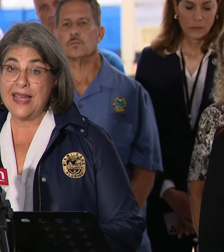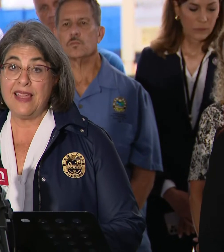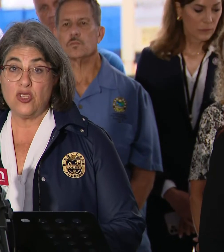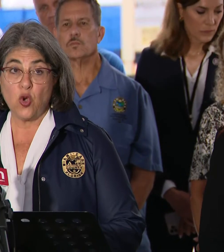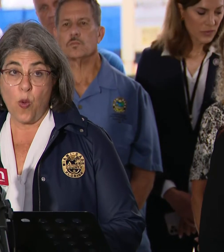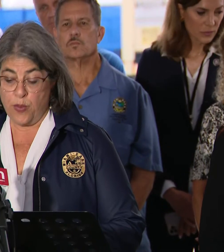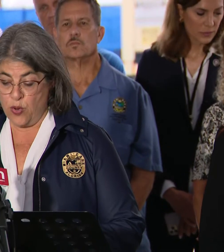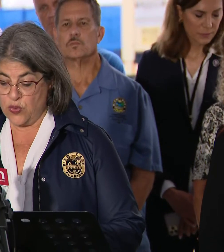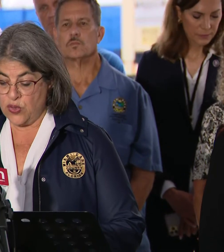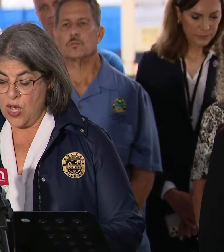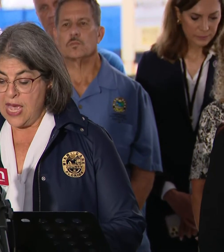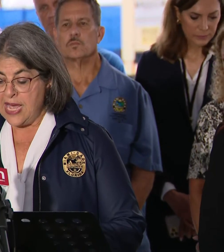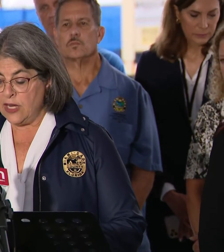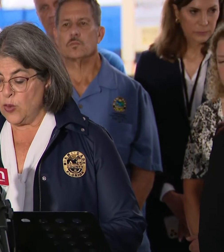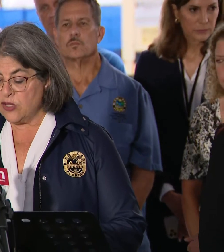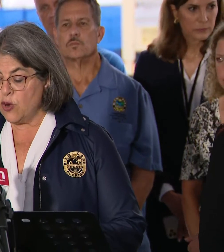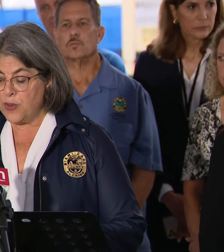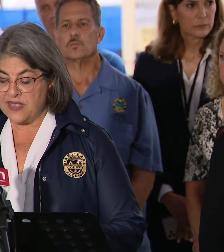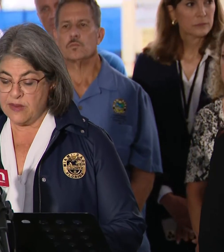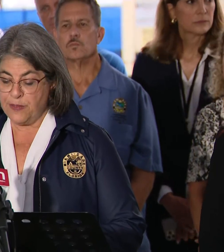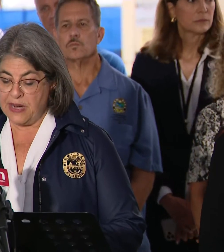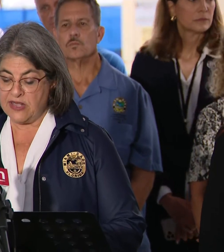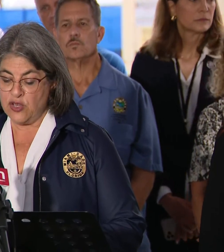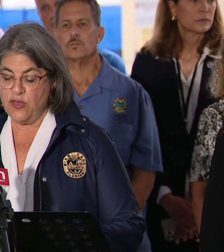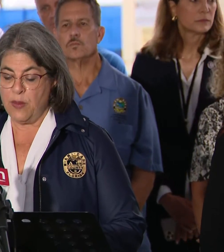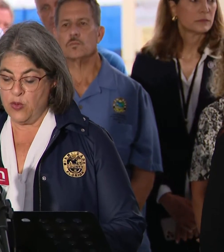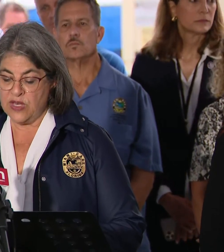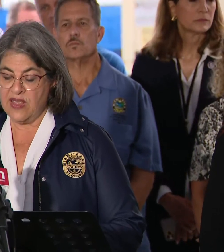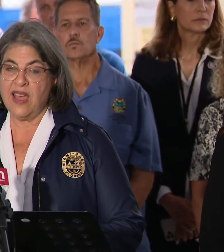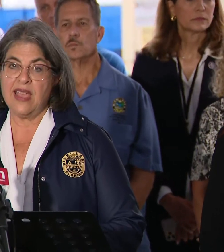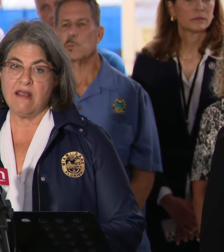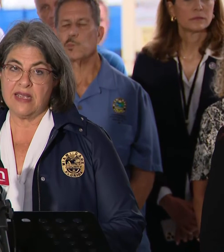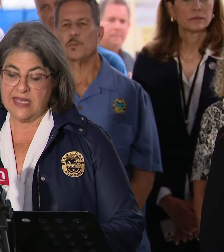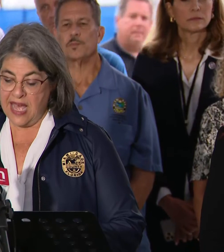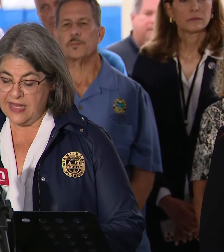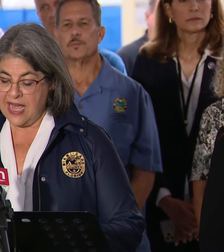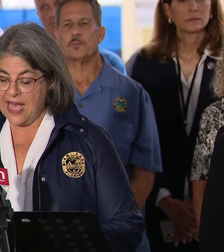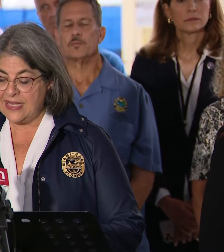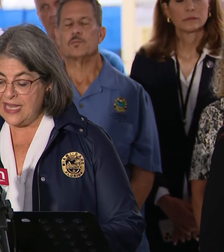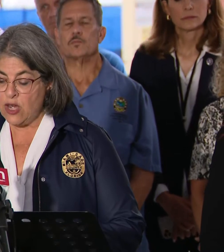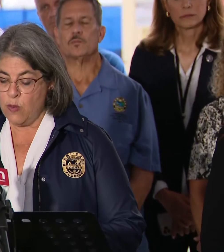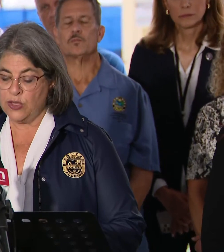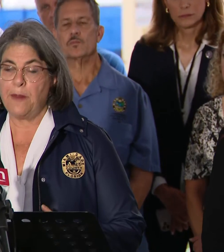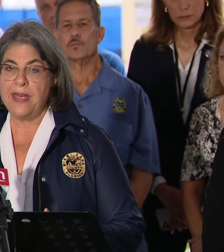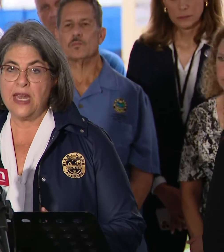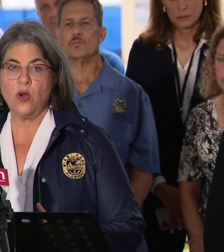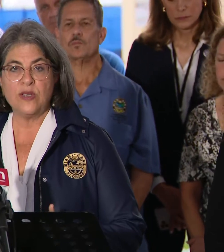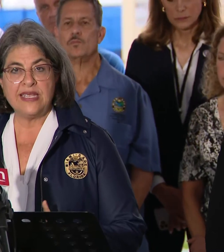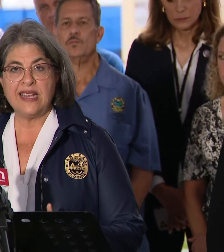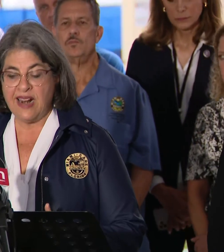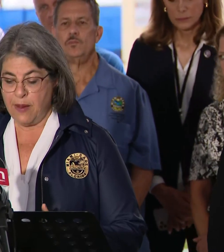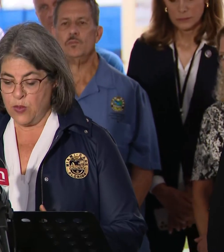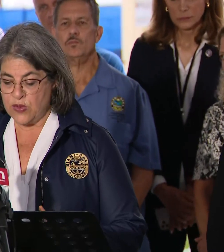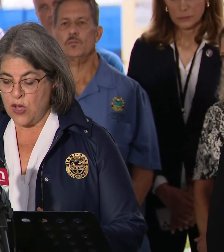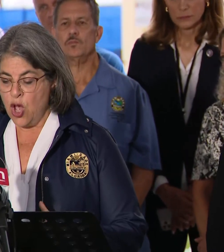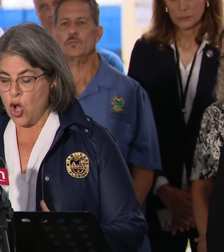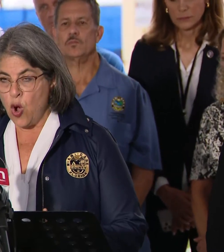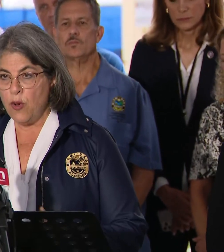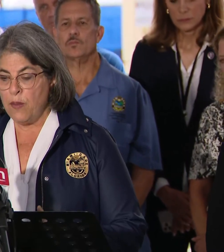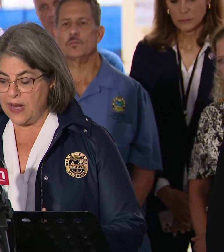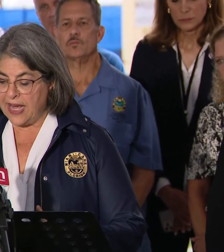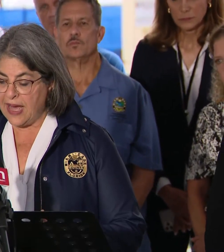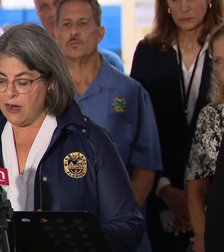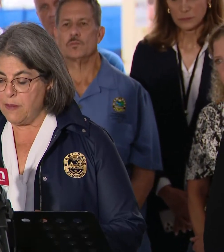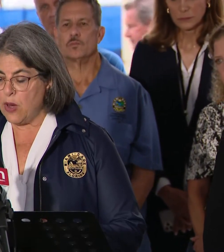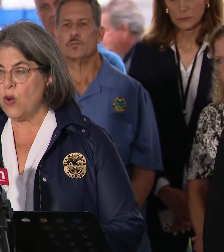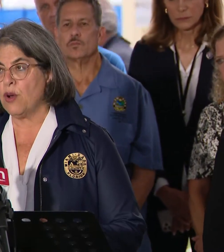la pila de escombros y a nuestra operación de búsqueda y rescate, así como también consideramos